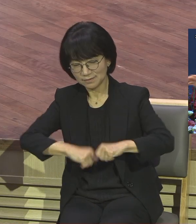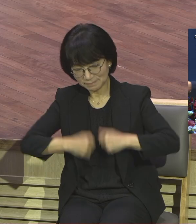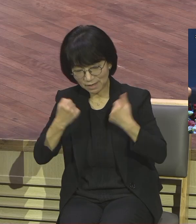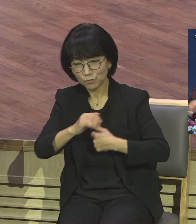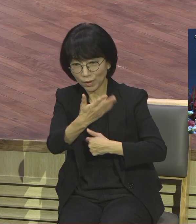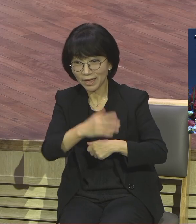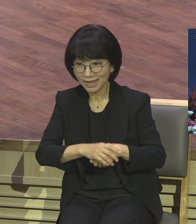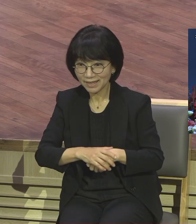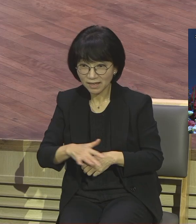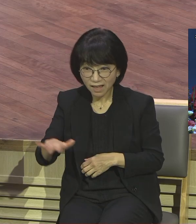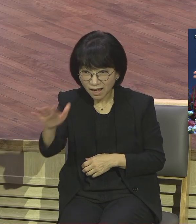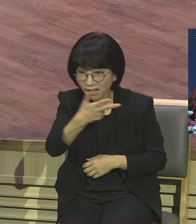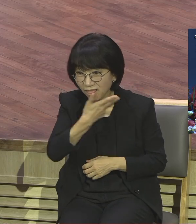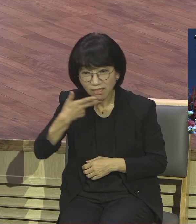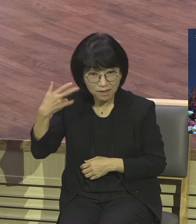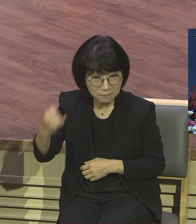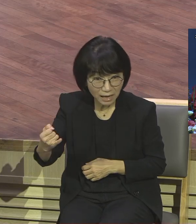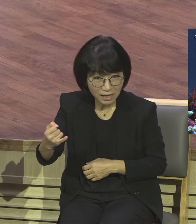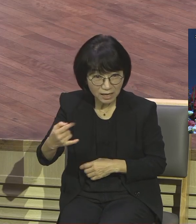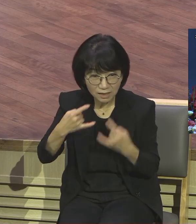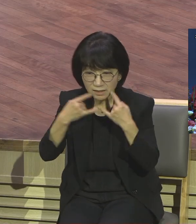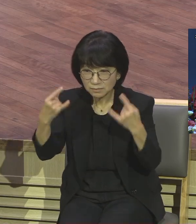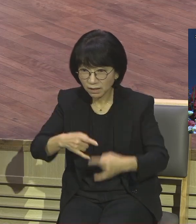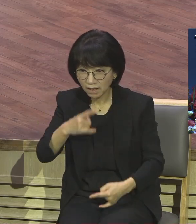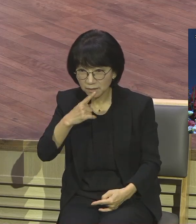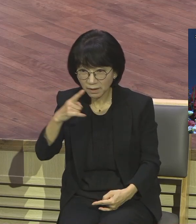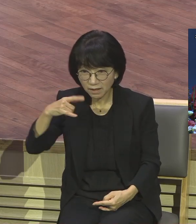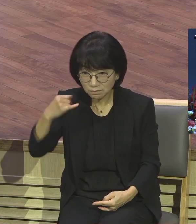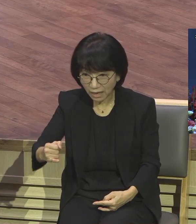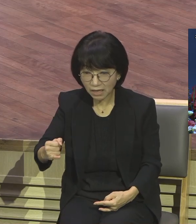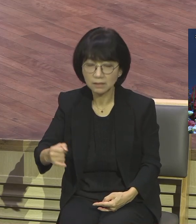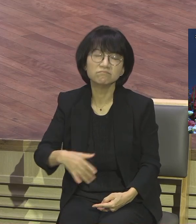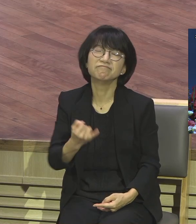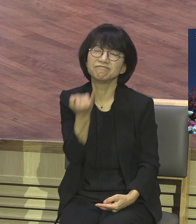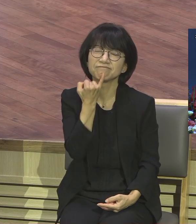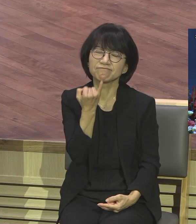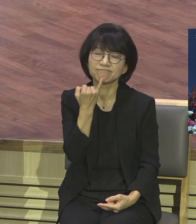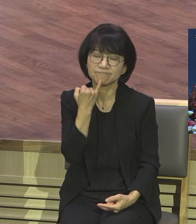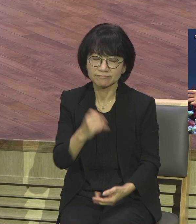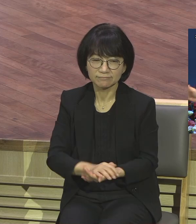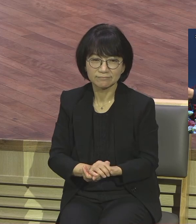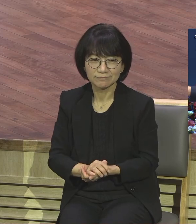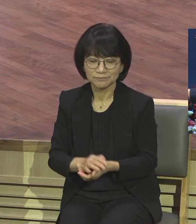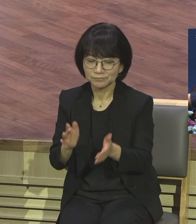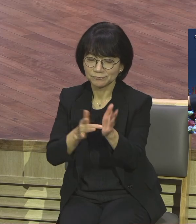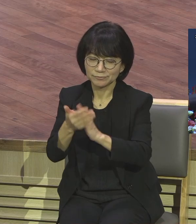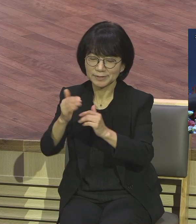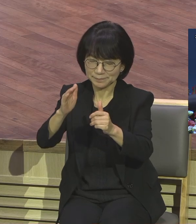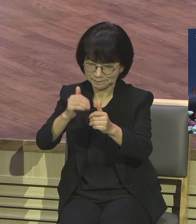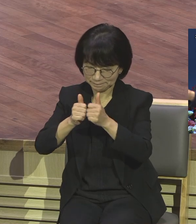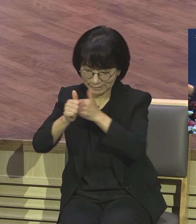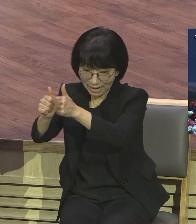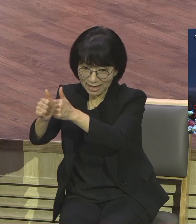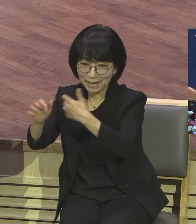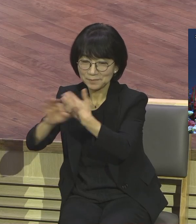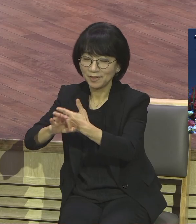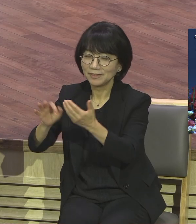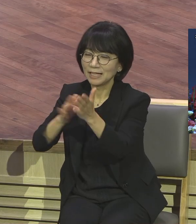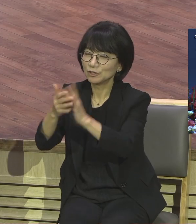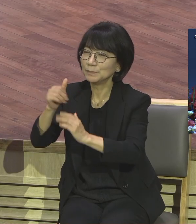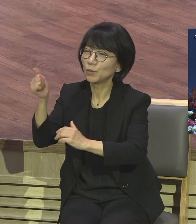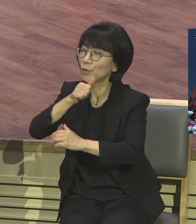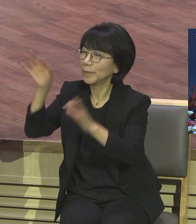영어 못합니까? 불어 못합니까? 러시아 말 못합니까? 괜찮아. 따라와. 내가 알아서 다 통지자 세워 할 거니까.